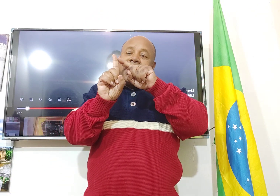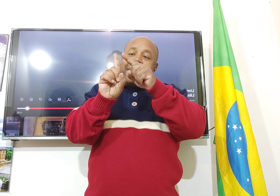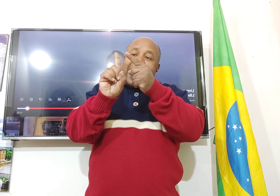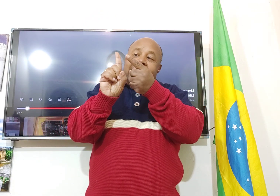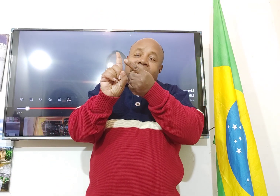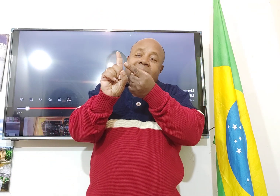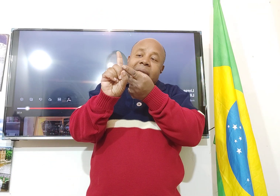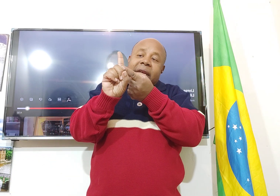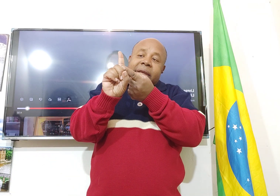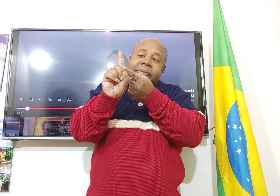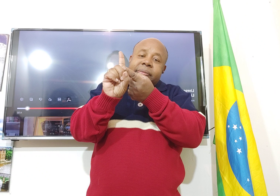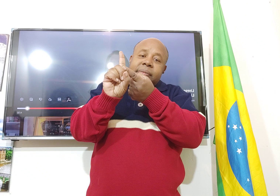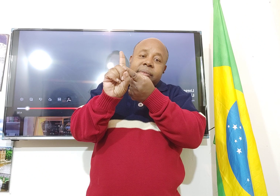Na barriga da mãe.